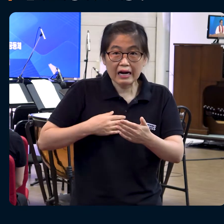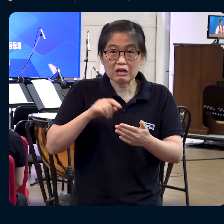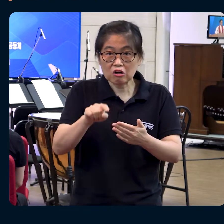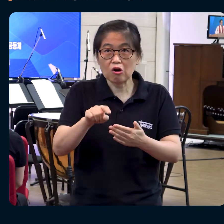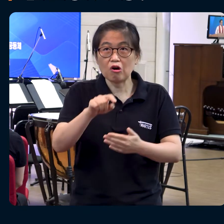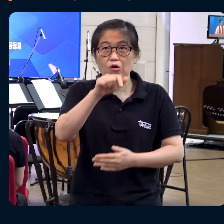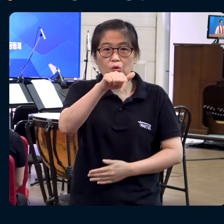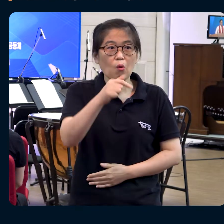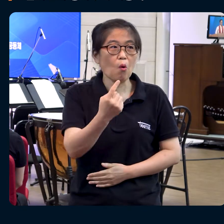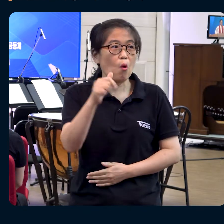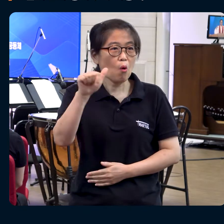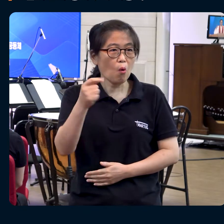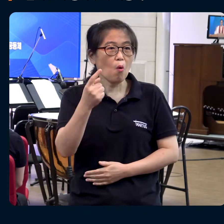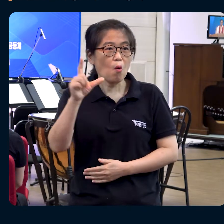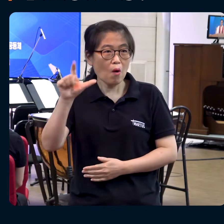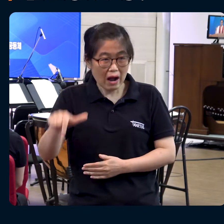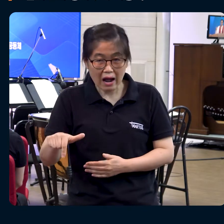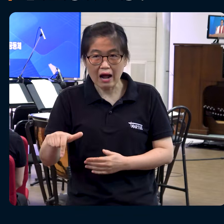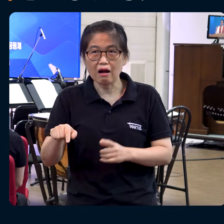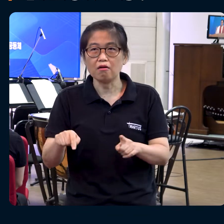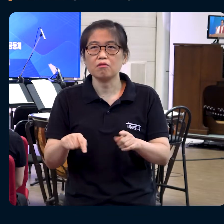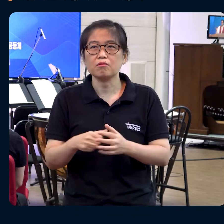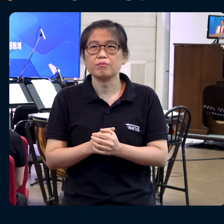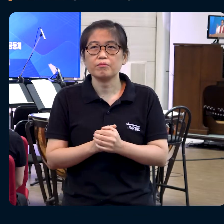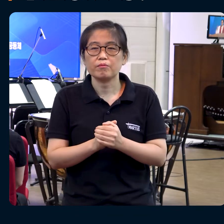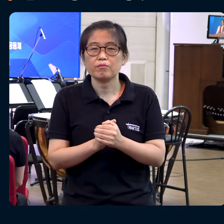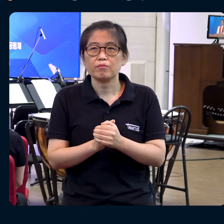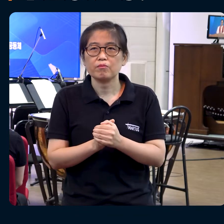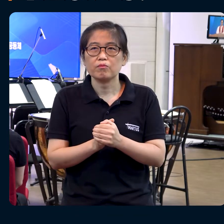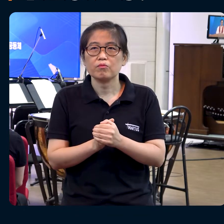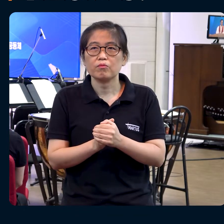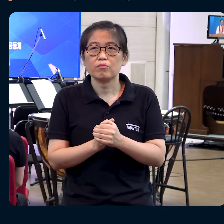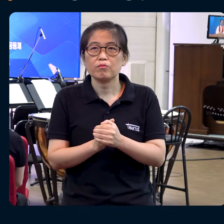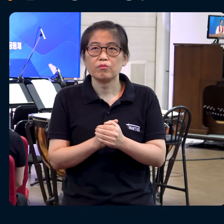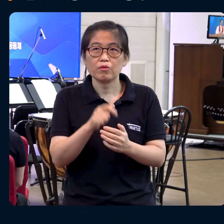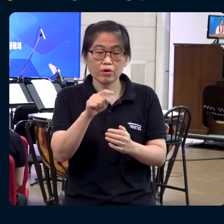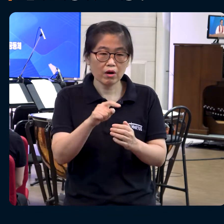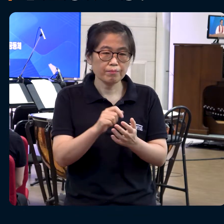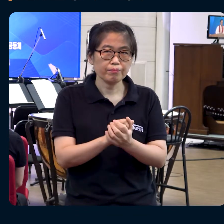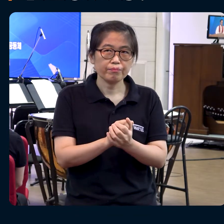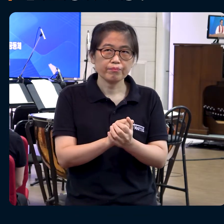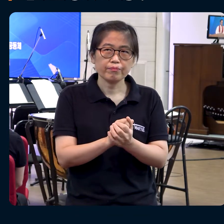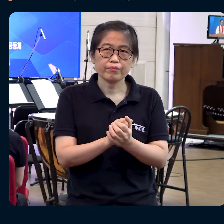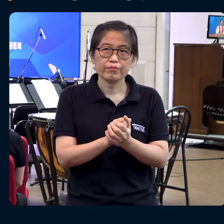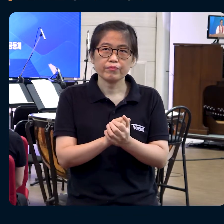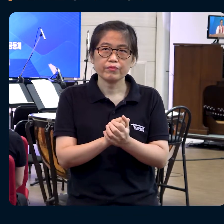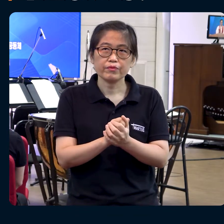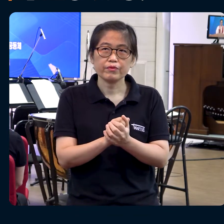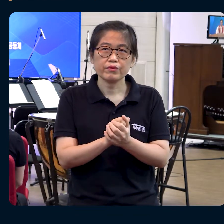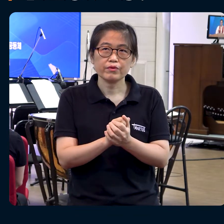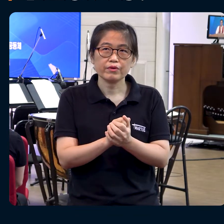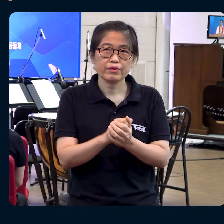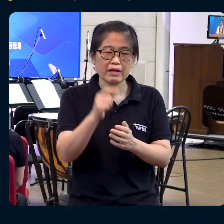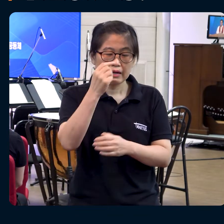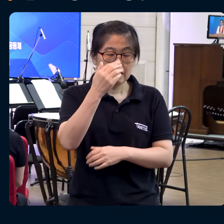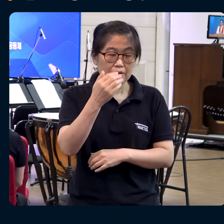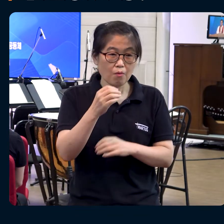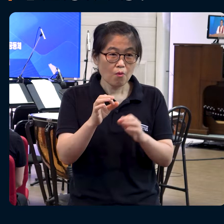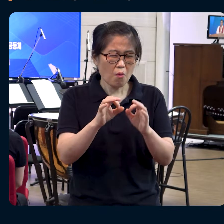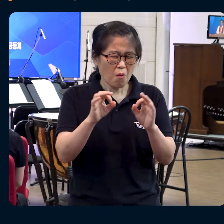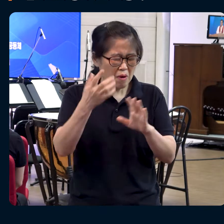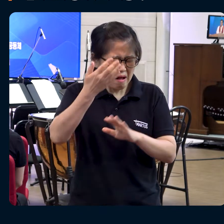사실 그렇게 땅을 파서 유적지를 발굴해서 뭐 알아내고 하는 그런 일이 그렇게